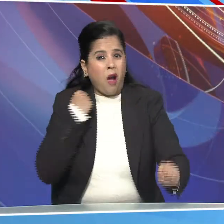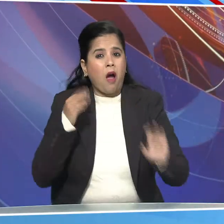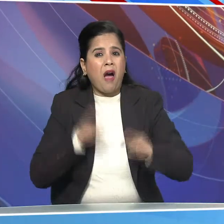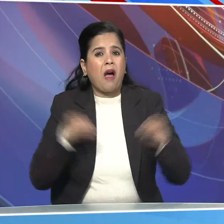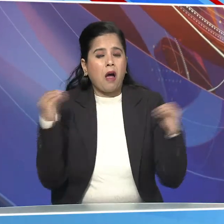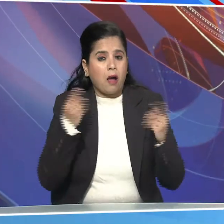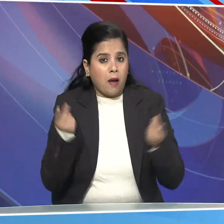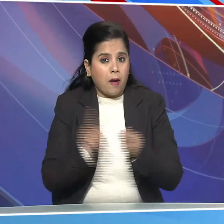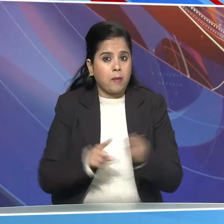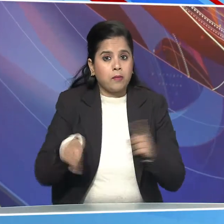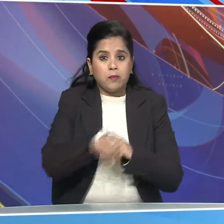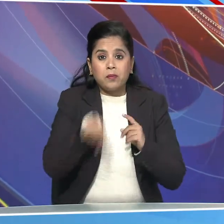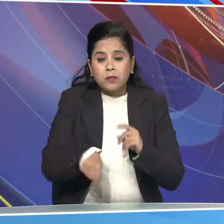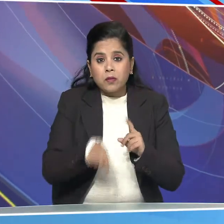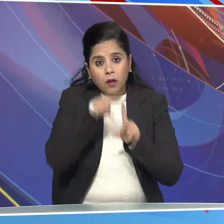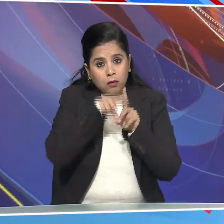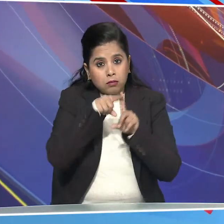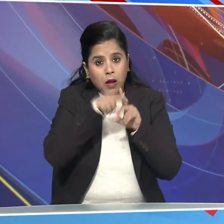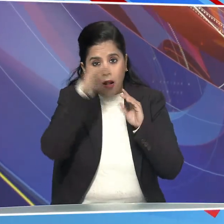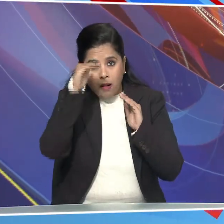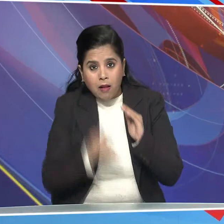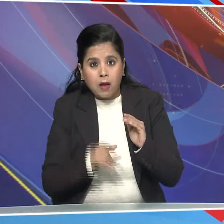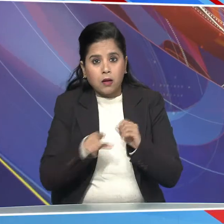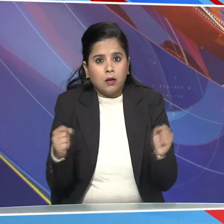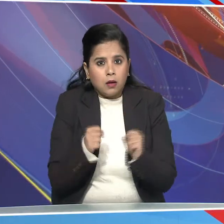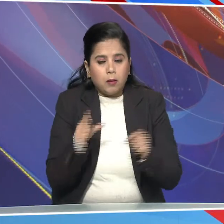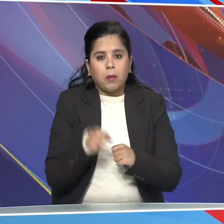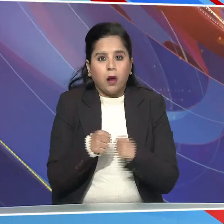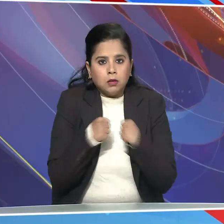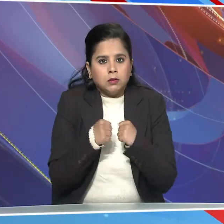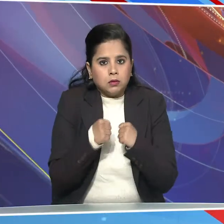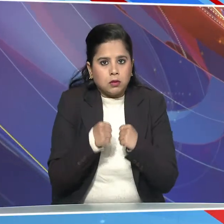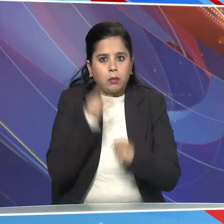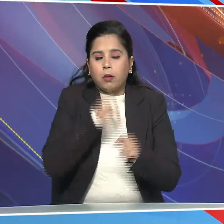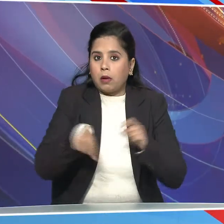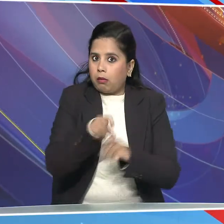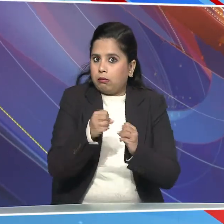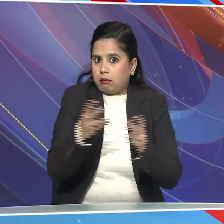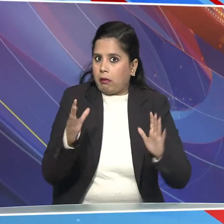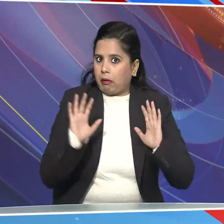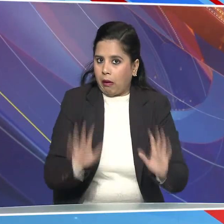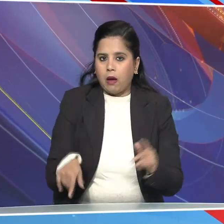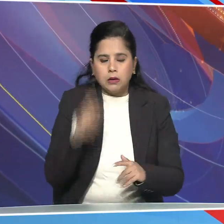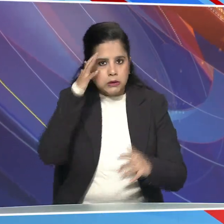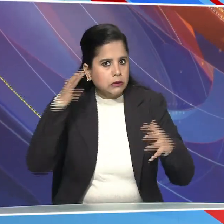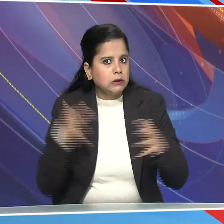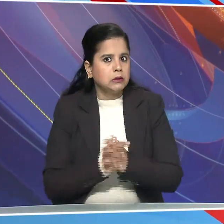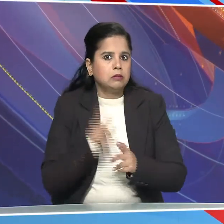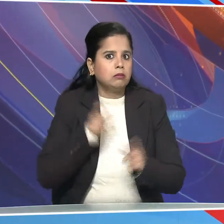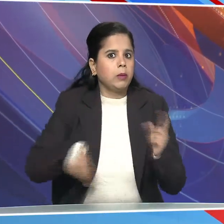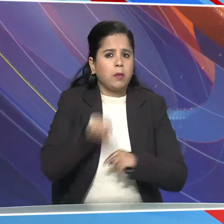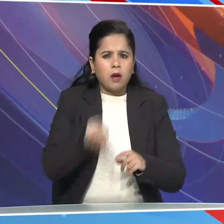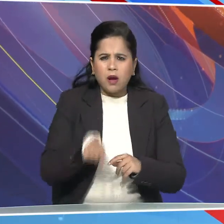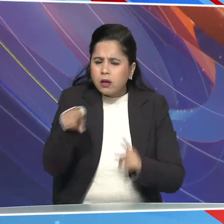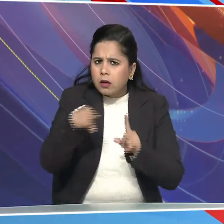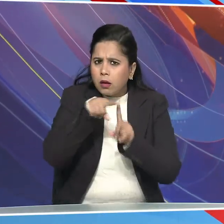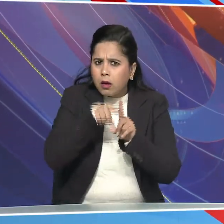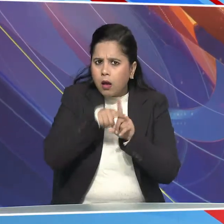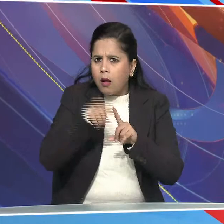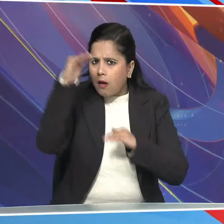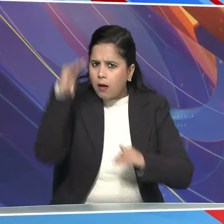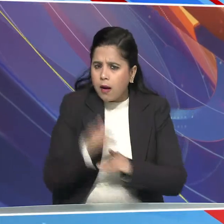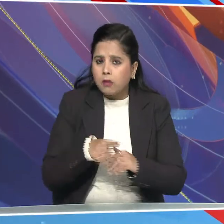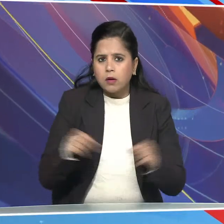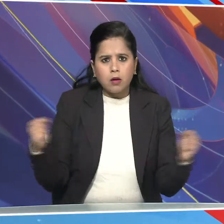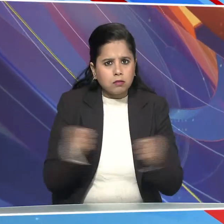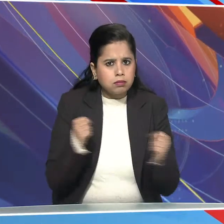तापमान गिरने के साथ ही ठंड और thetorrent से लोग परेशान हैं तापमान में आई लगातार गिरावट और सहित लहर को